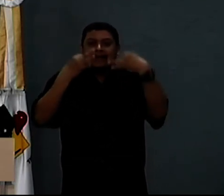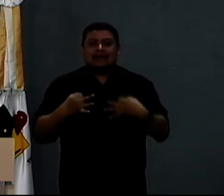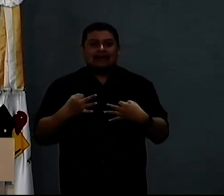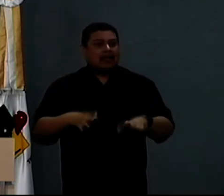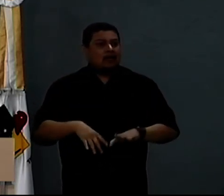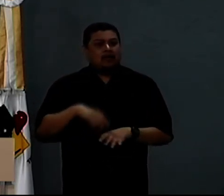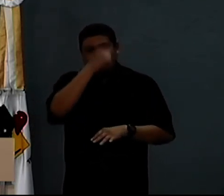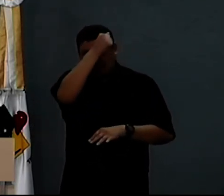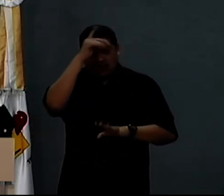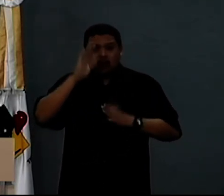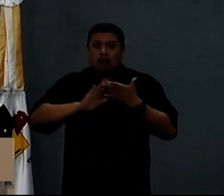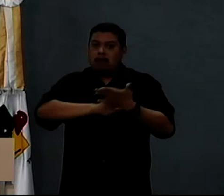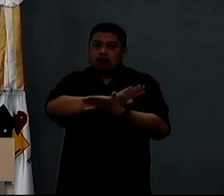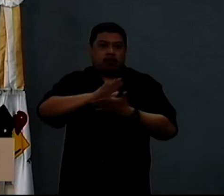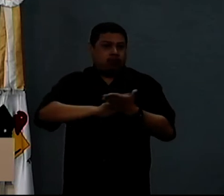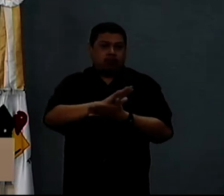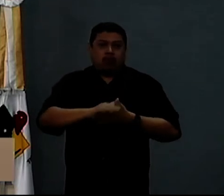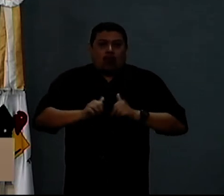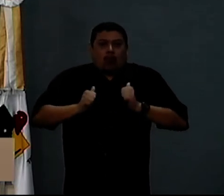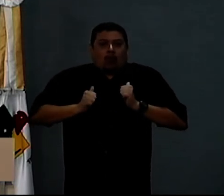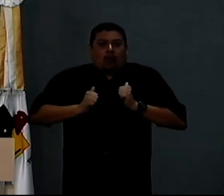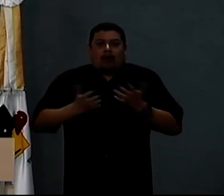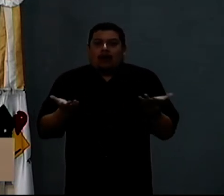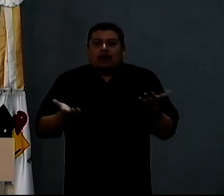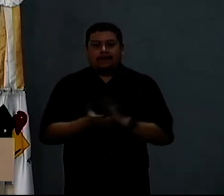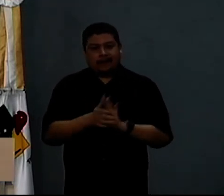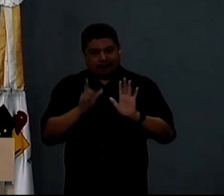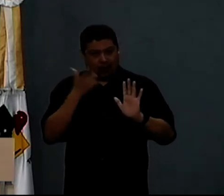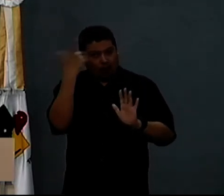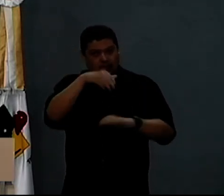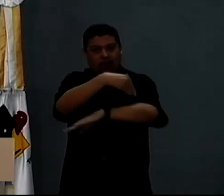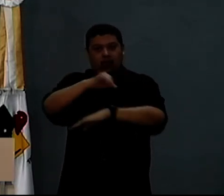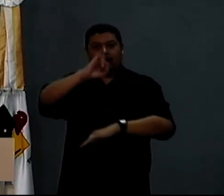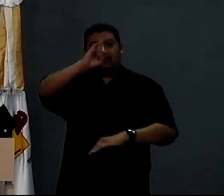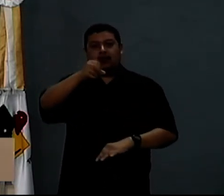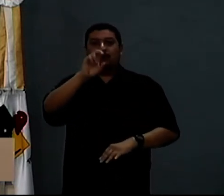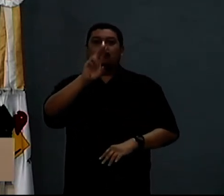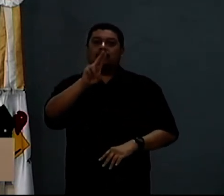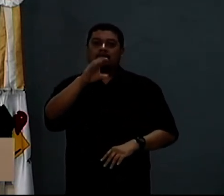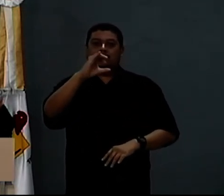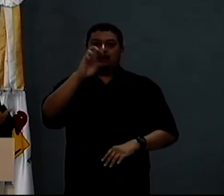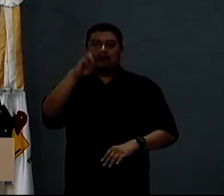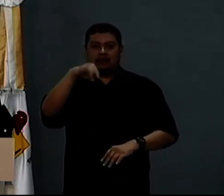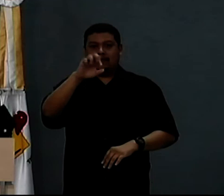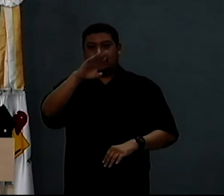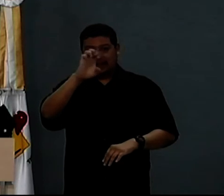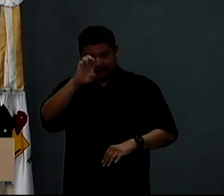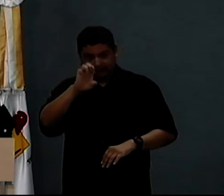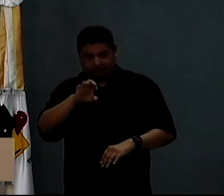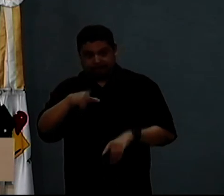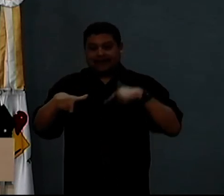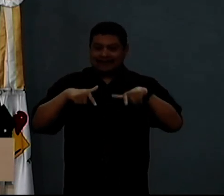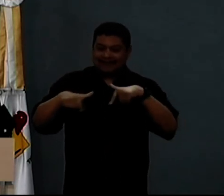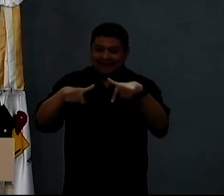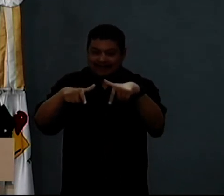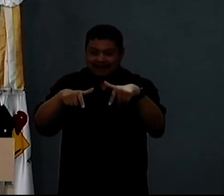se nada. Aí se inicia um trabalho na Juscimeire, importantíssimo, mas eu pergunto, e os demais que iniciou e não terminou no próprio